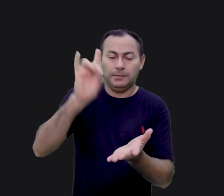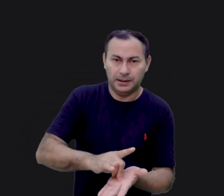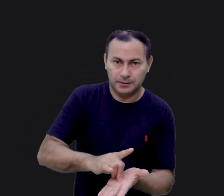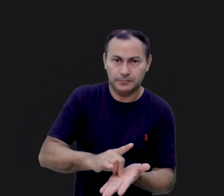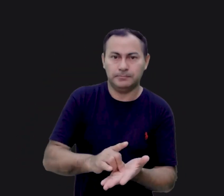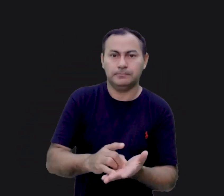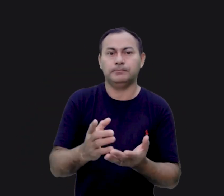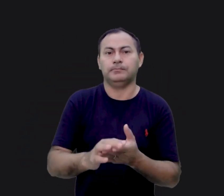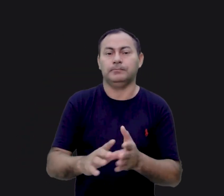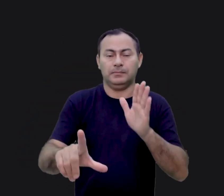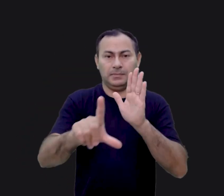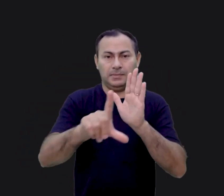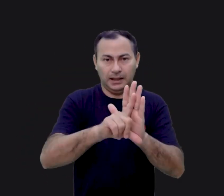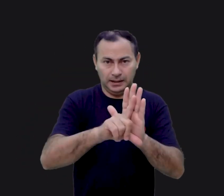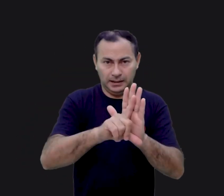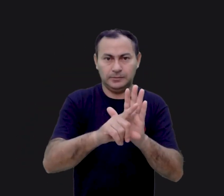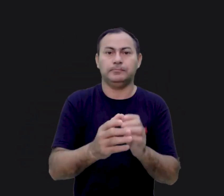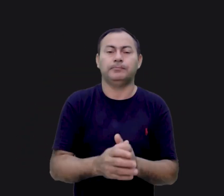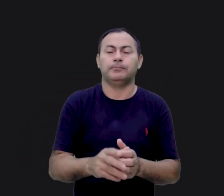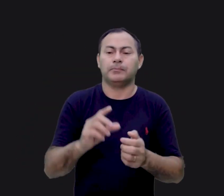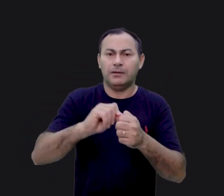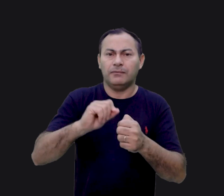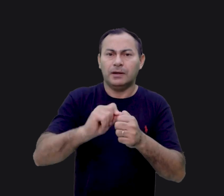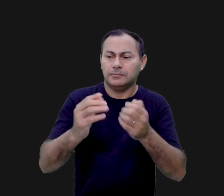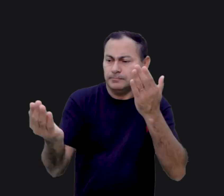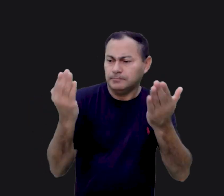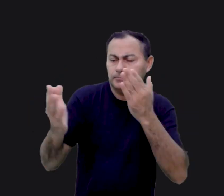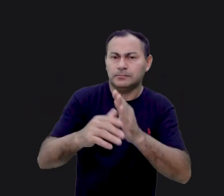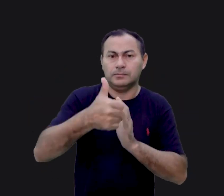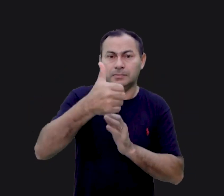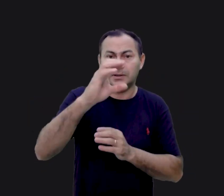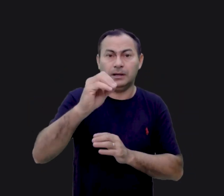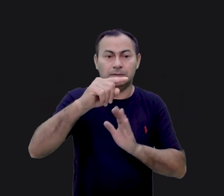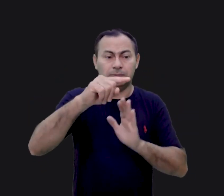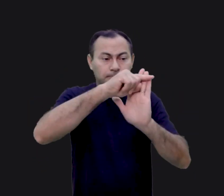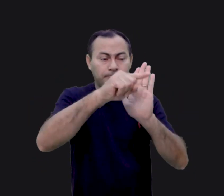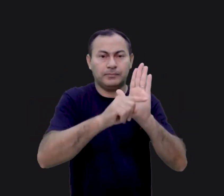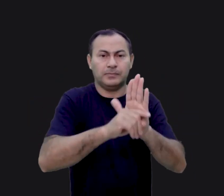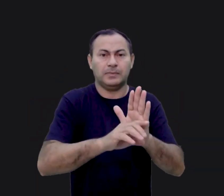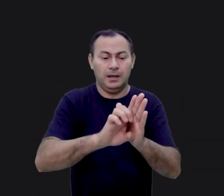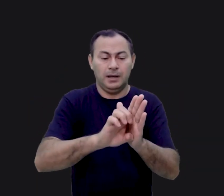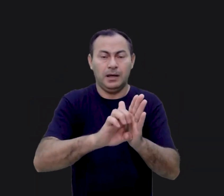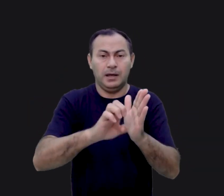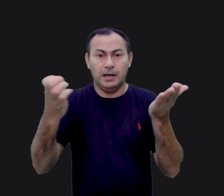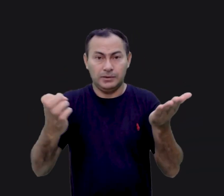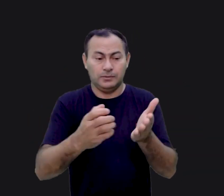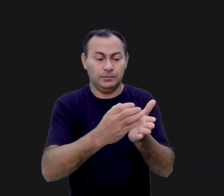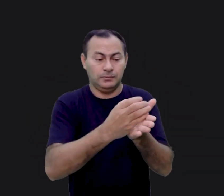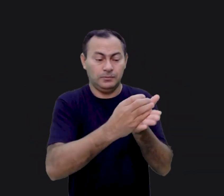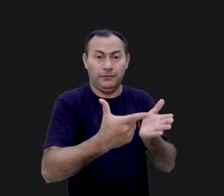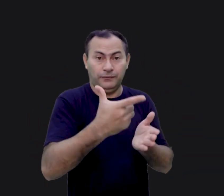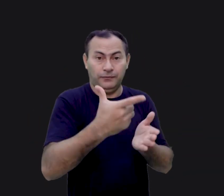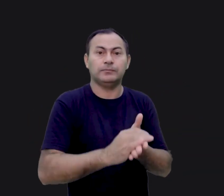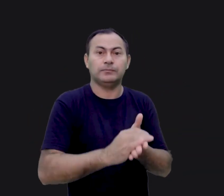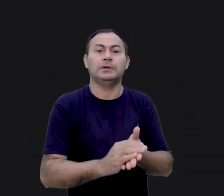reafirmação da Lei faça uma comparação com os dez mandamentos em Êxodo 20 e os dez mandamentos em